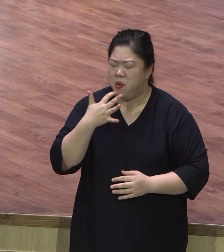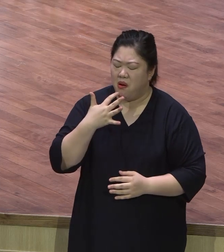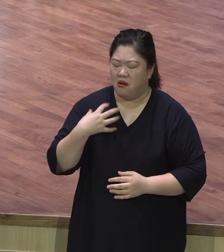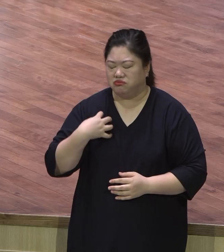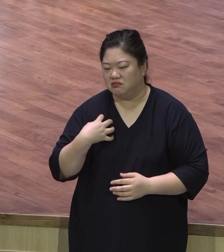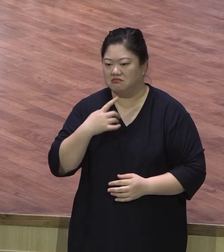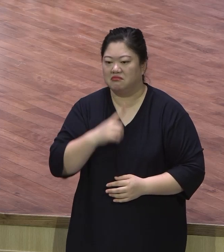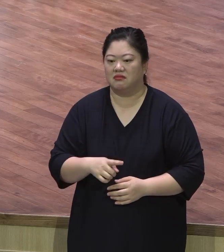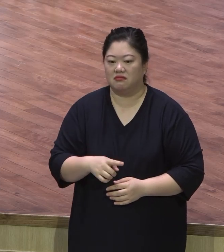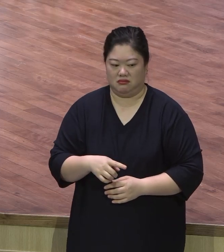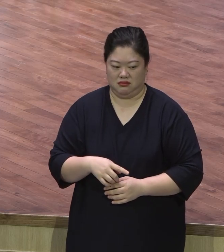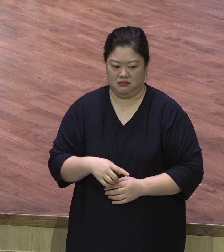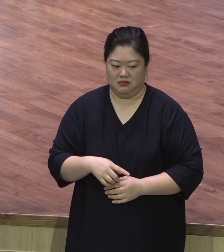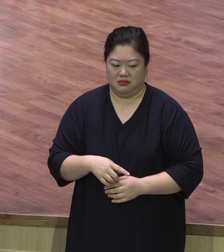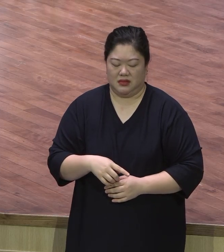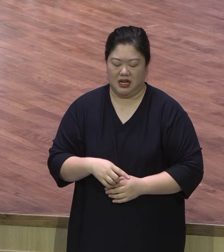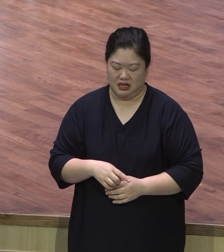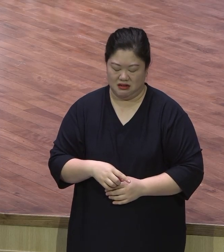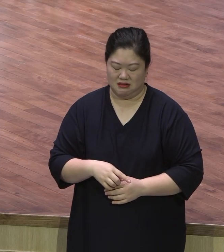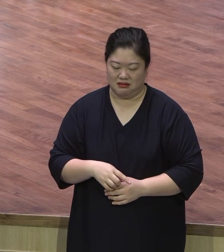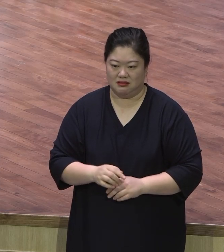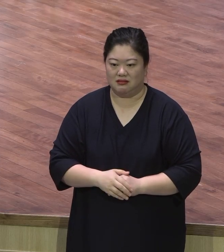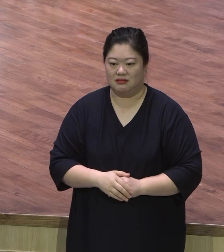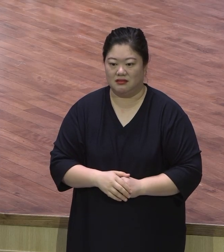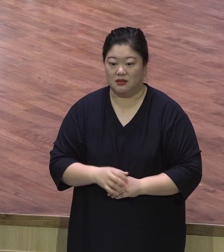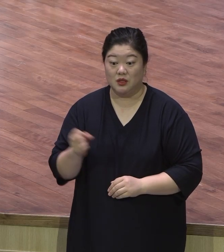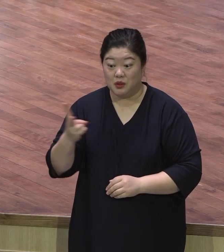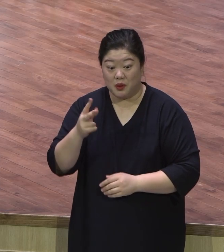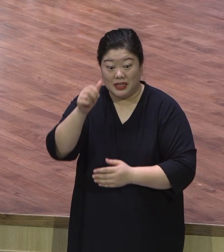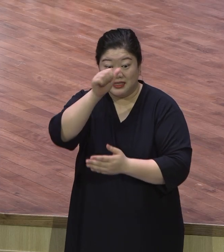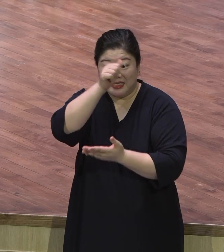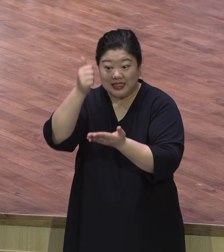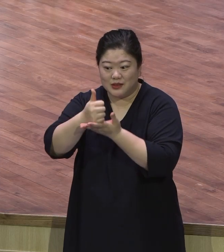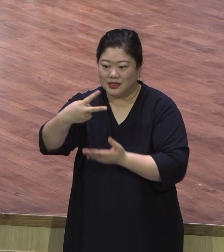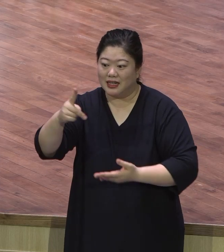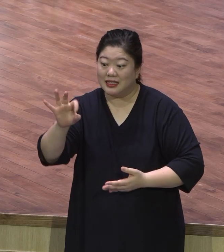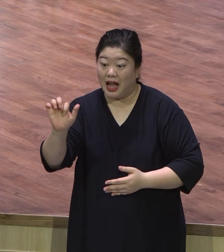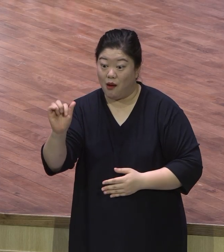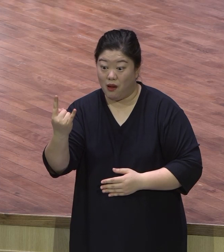당의 세계를 파면서 당의 인문들을 아는지 아는지 잘 모르겠어요 이 사건들을